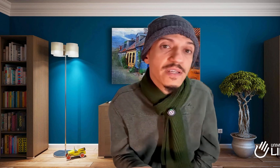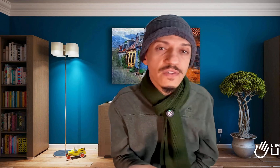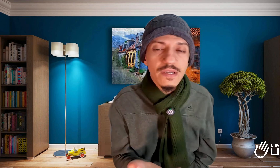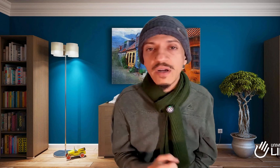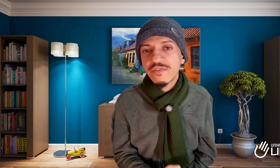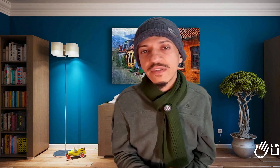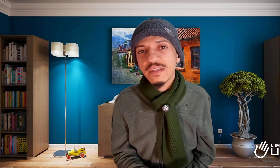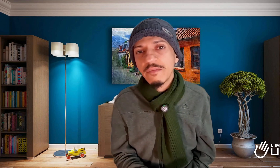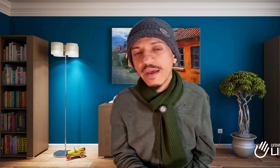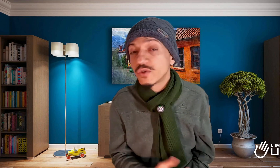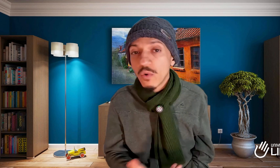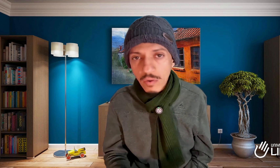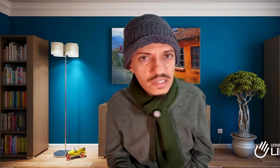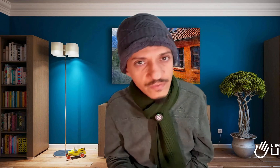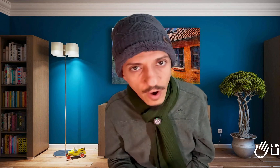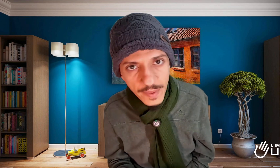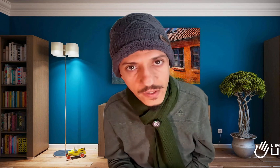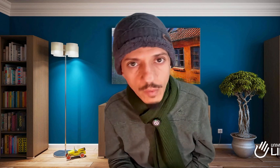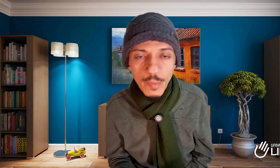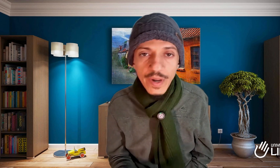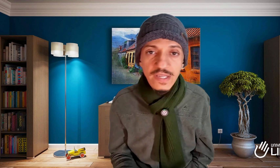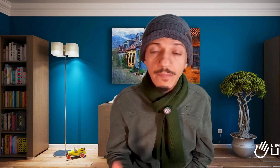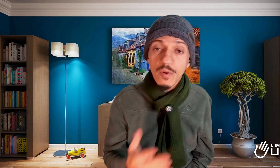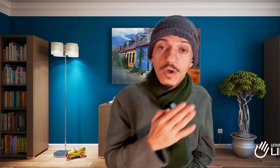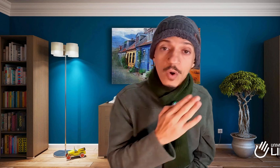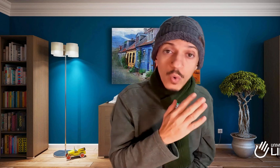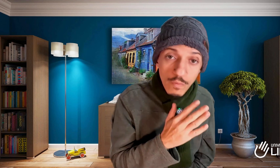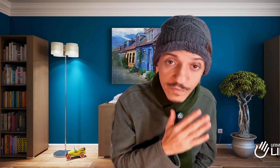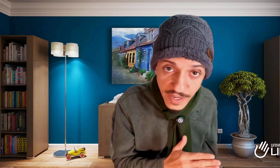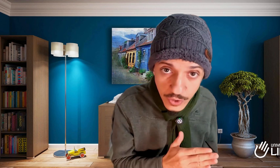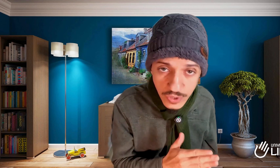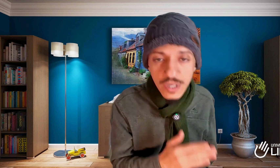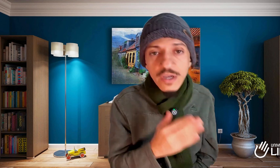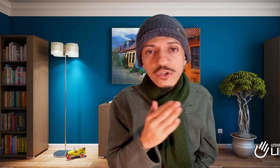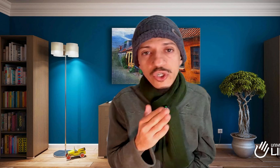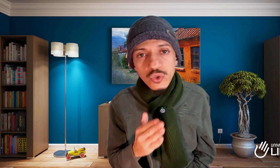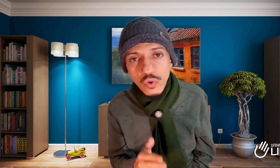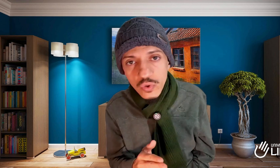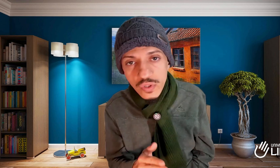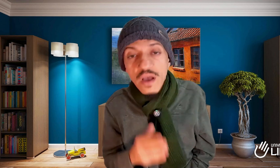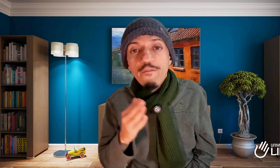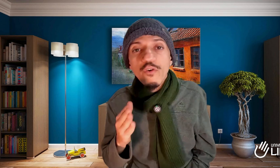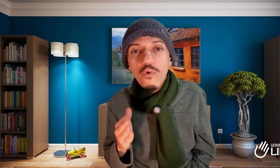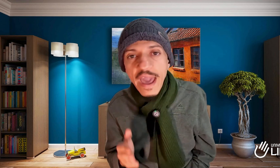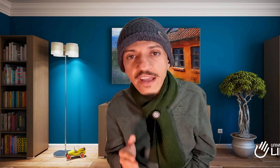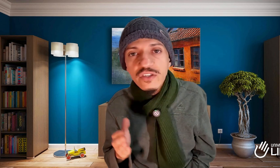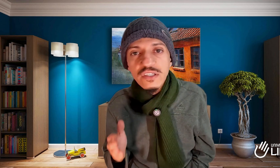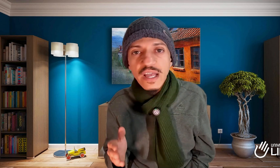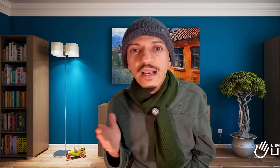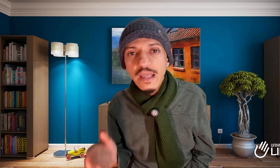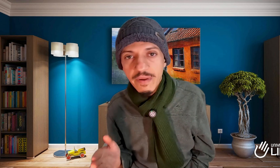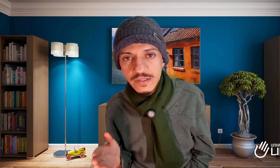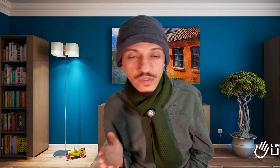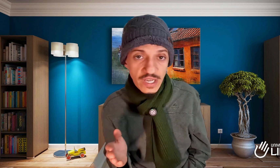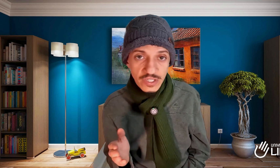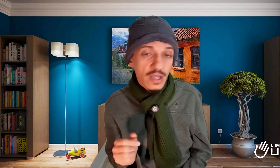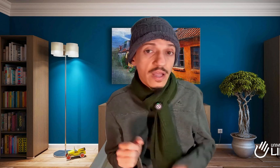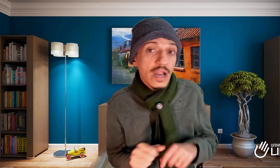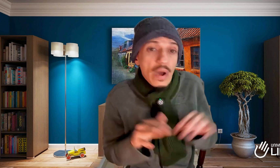pode fazer também de outras formas, como por exemplo, com vídeos de surdos fluentes em Libras. Ou seja, não é qualquer